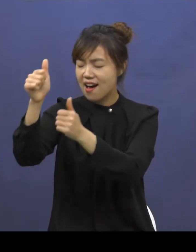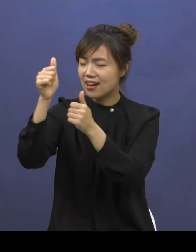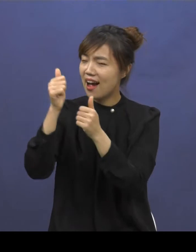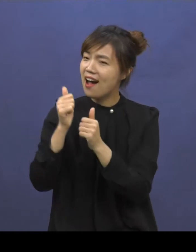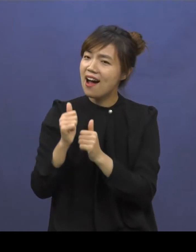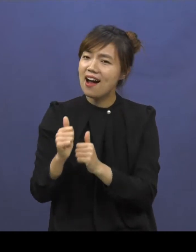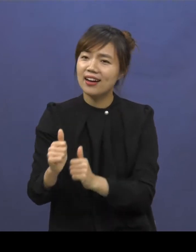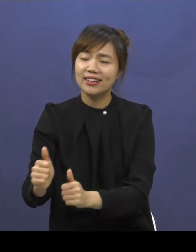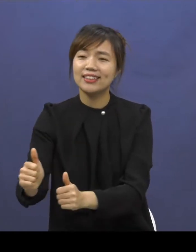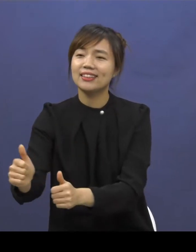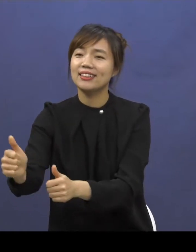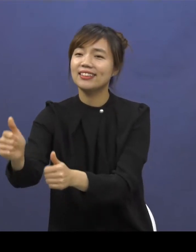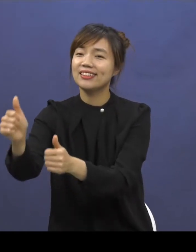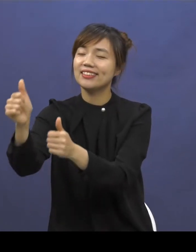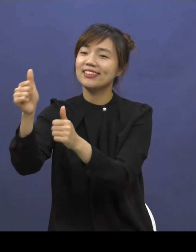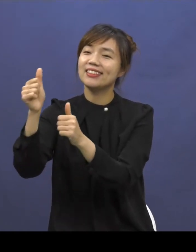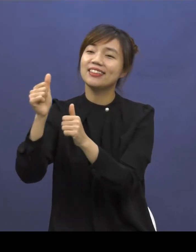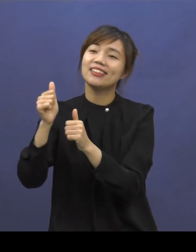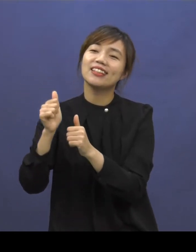따라가니